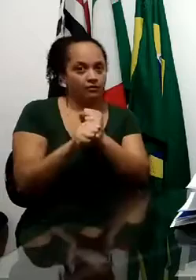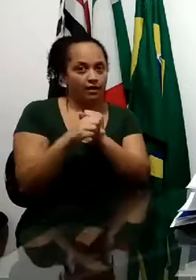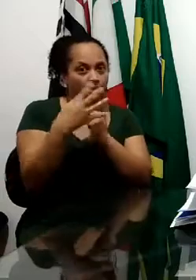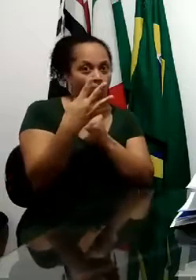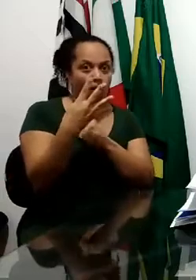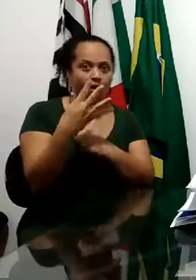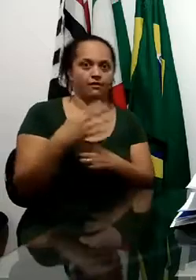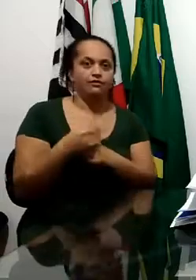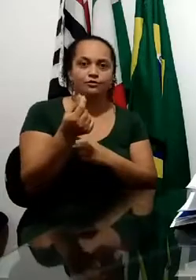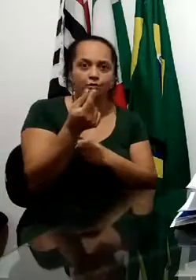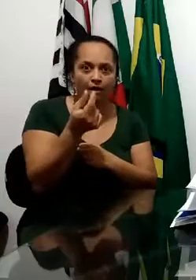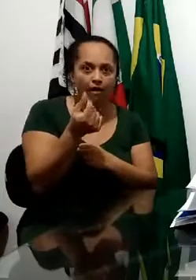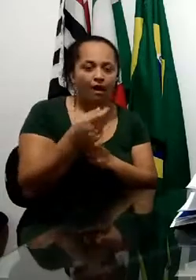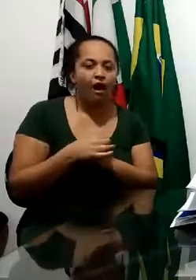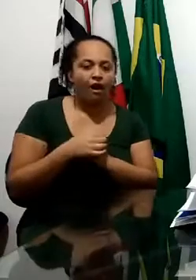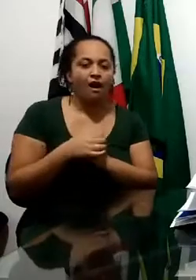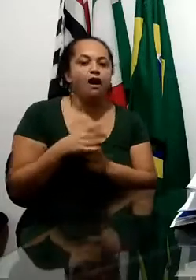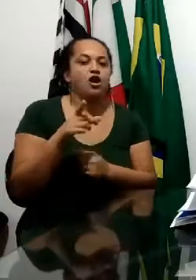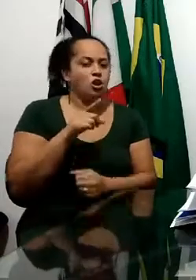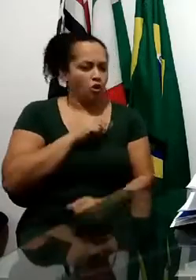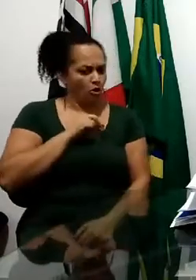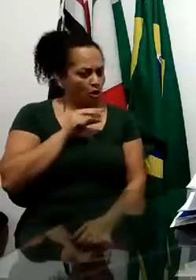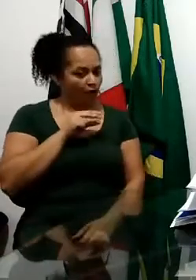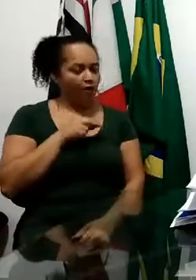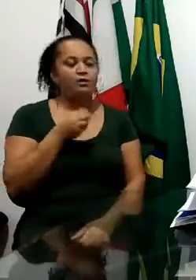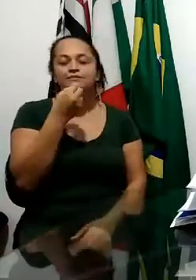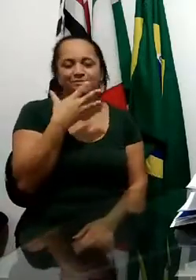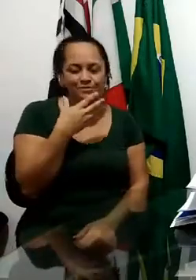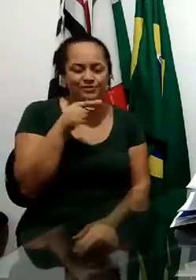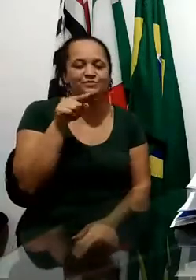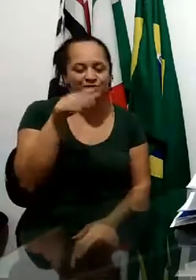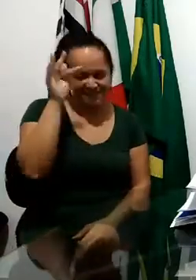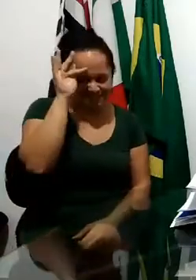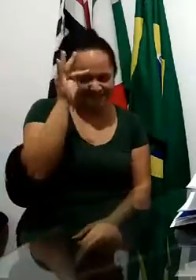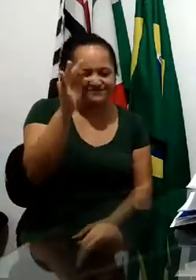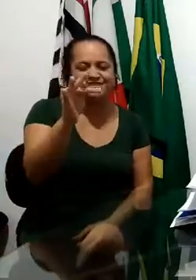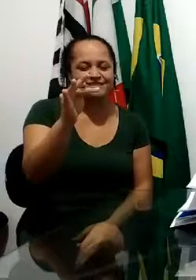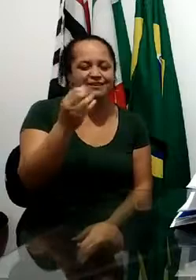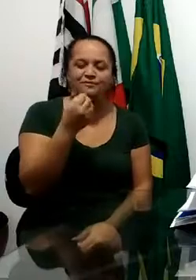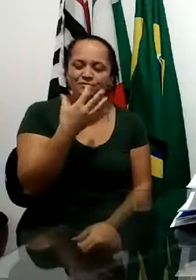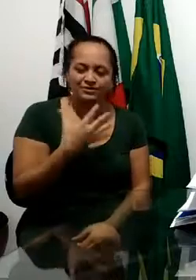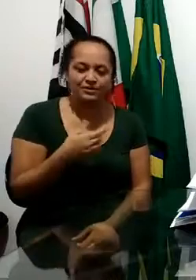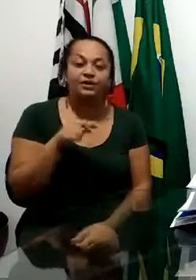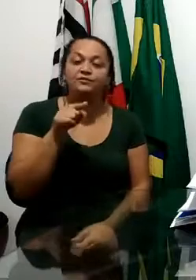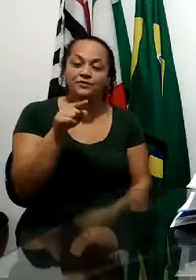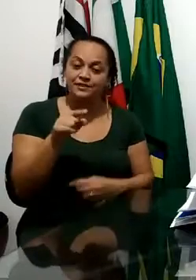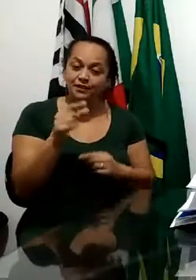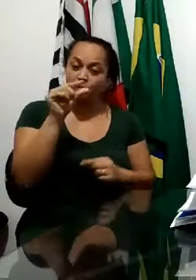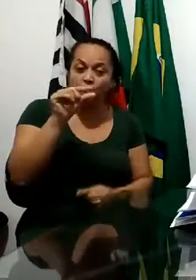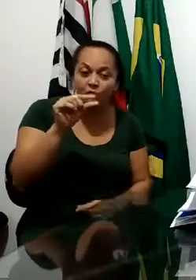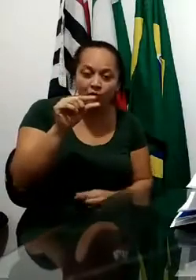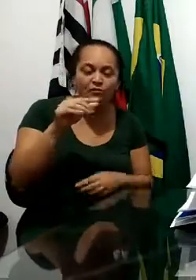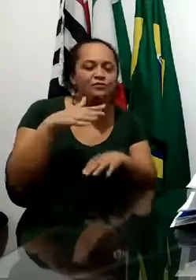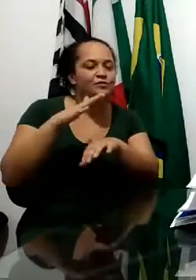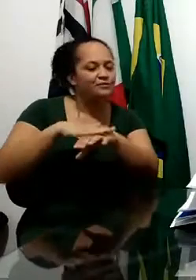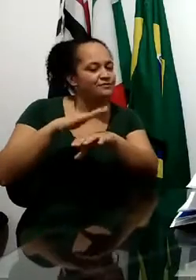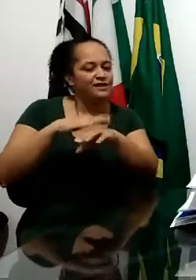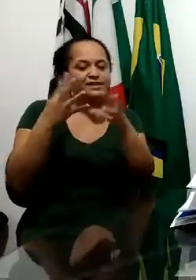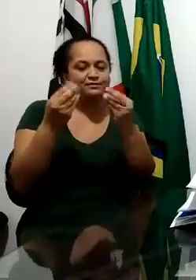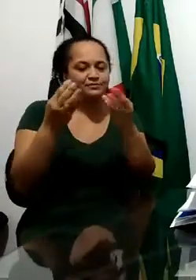disse-lhe o Senhor: muito bem, servo bom e fiel. Fosses fiel no pouco, sobre o muito